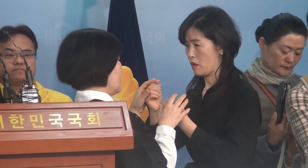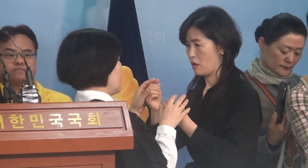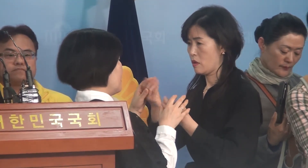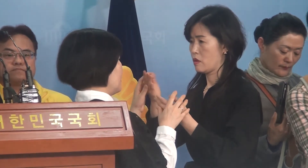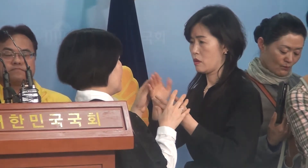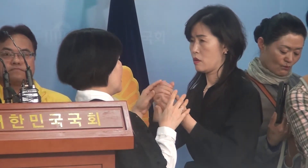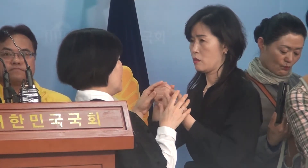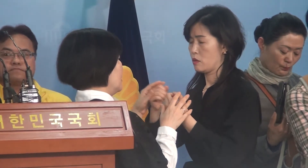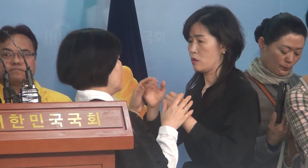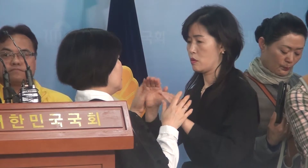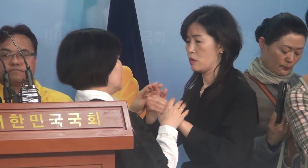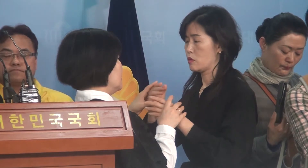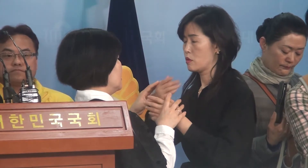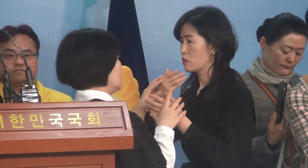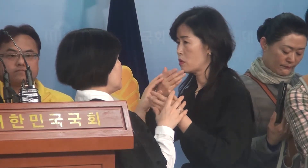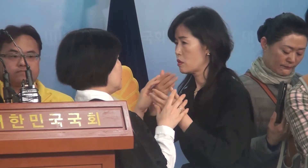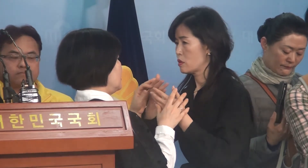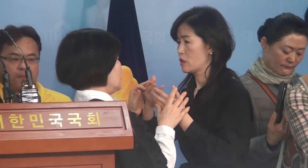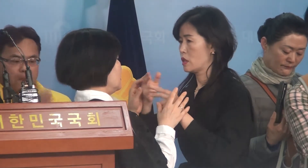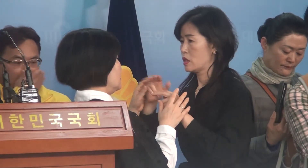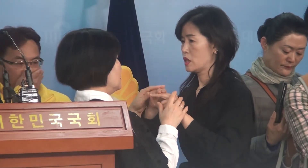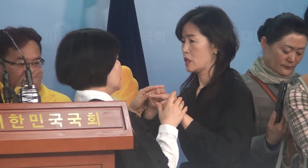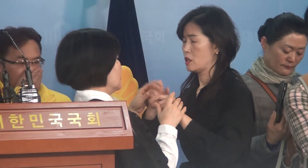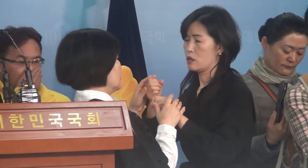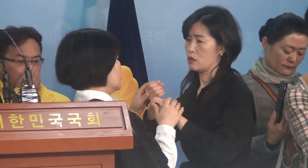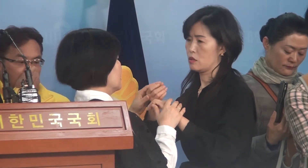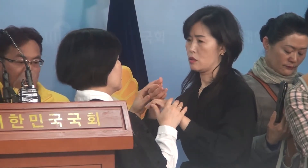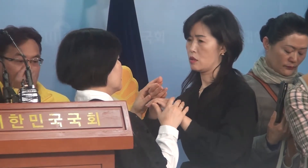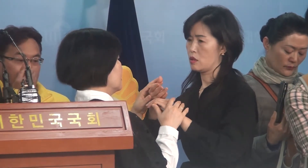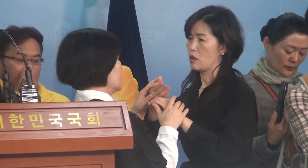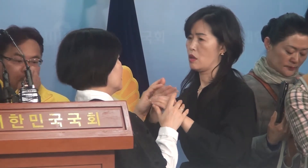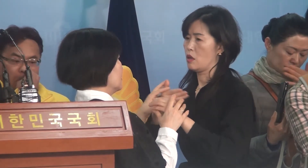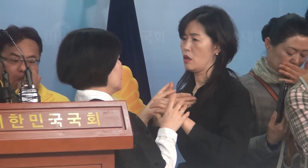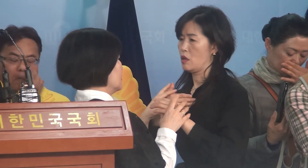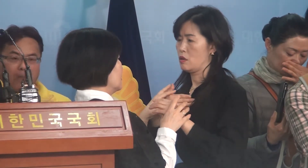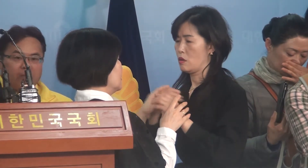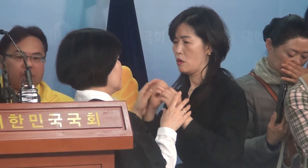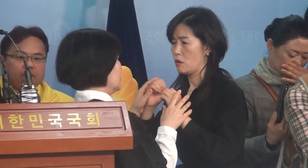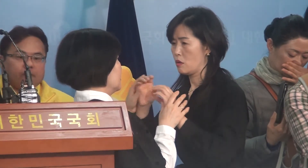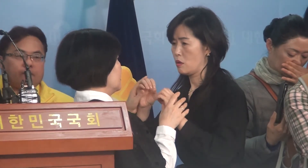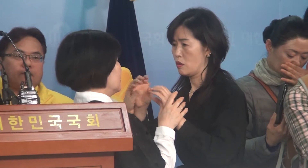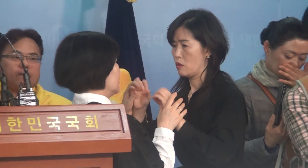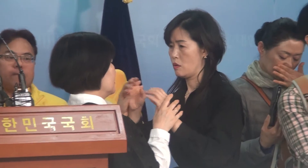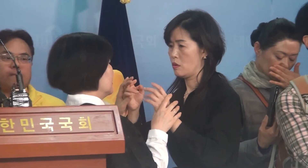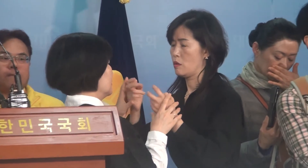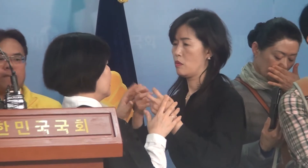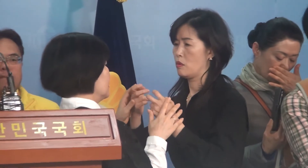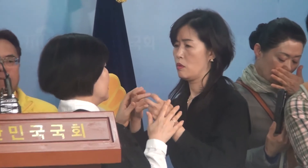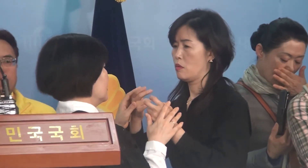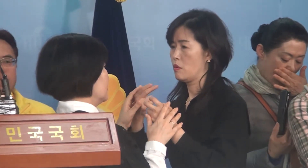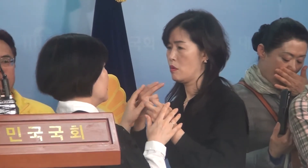자리를, 이 귀중한 자리를 전달할 방법이 없어서, 알릴 방법이 없어서 참석하지 못하셨습니다.